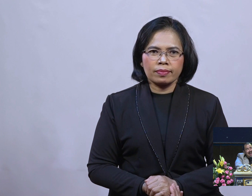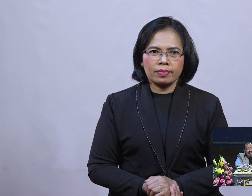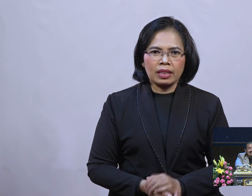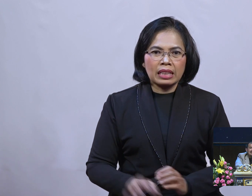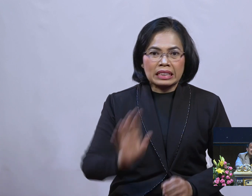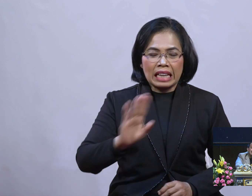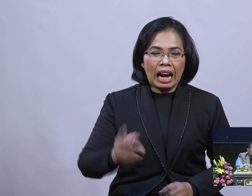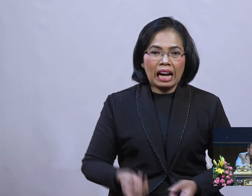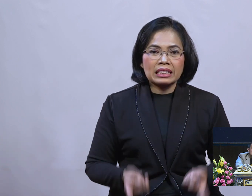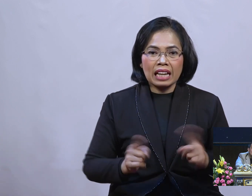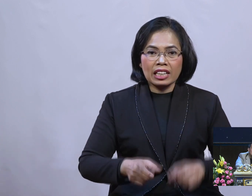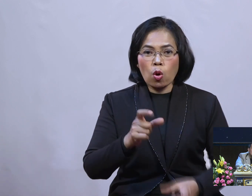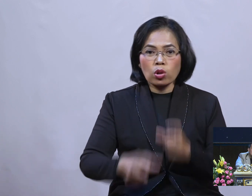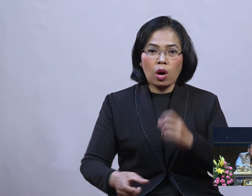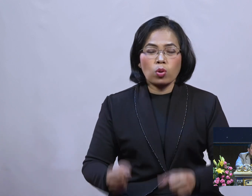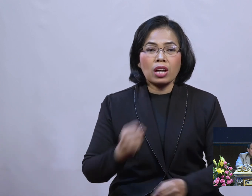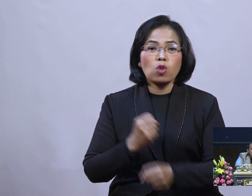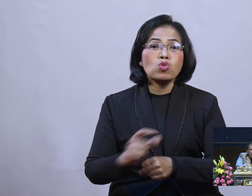Mickey